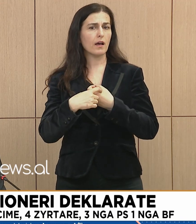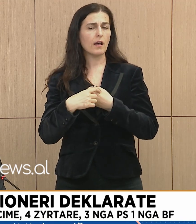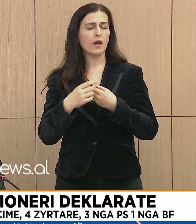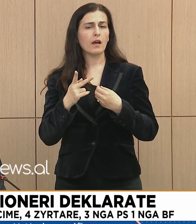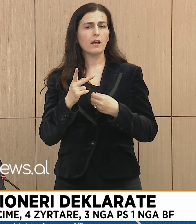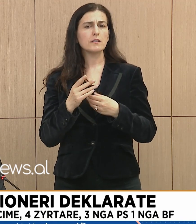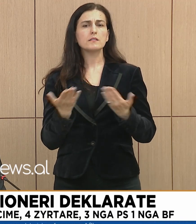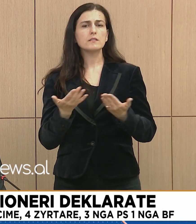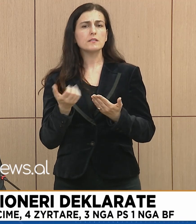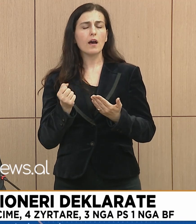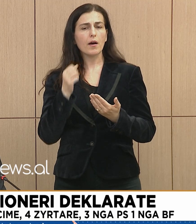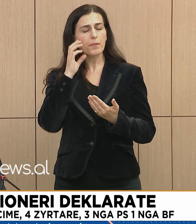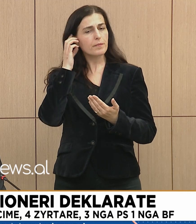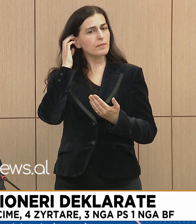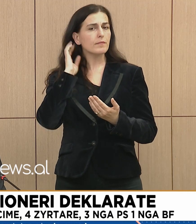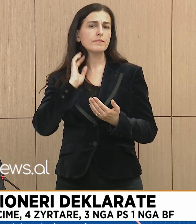janë